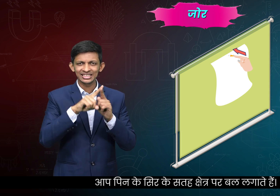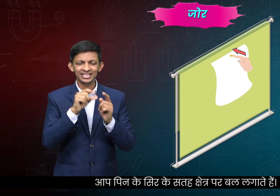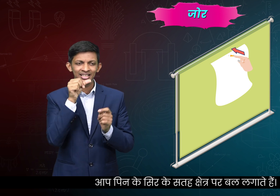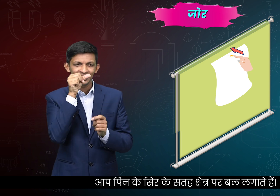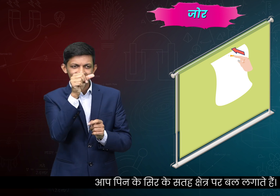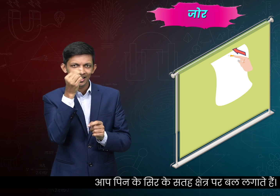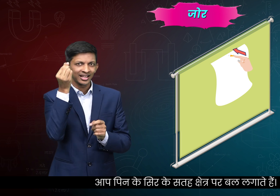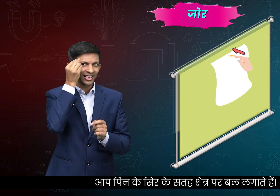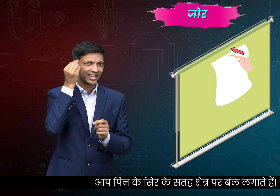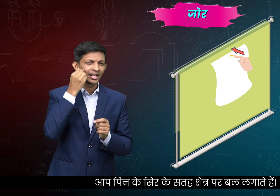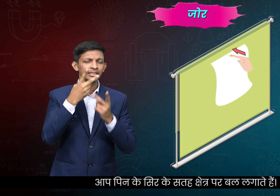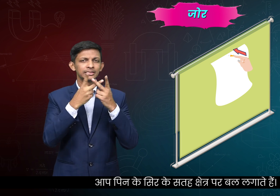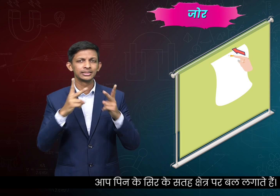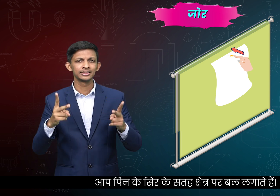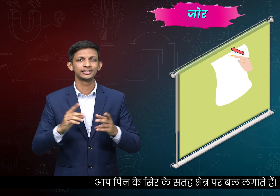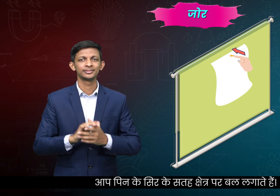हैं।